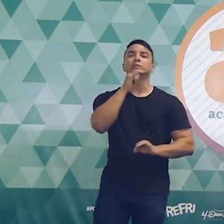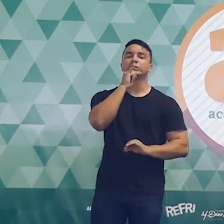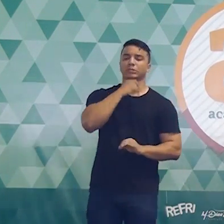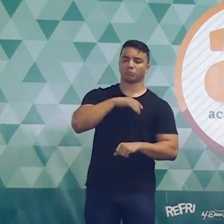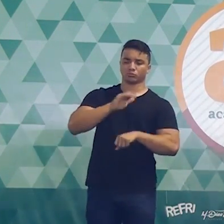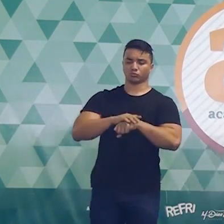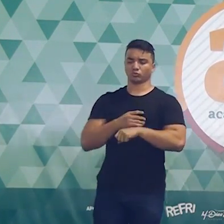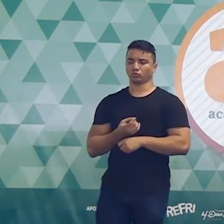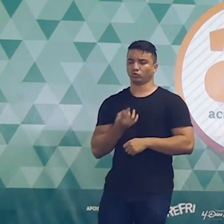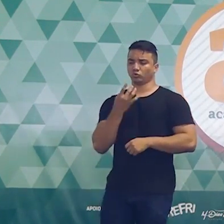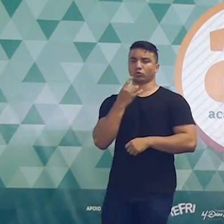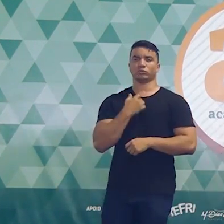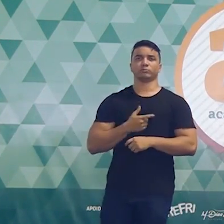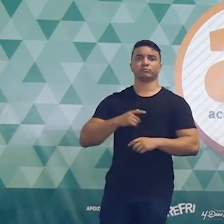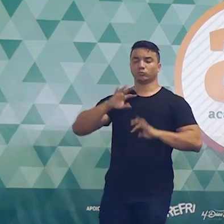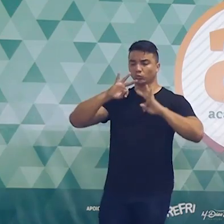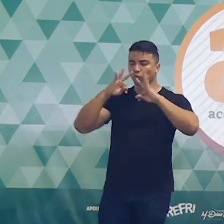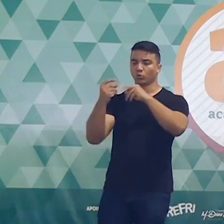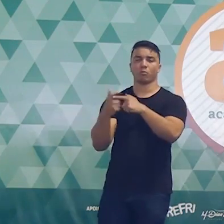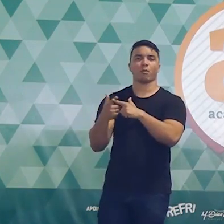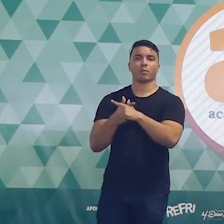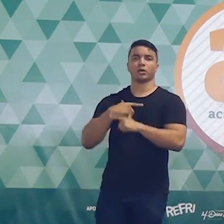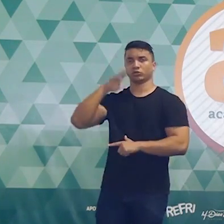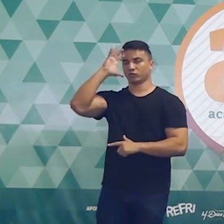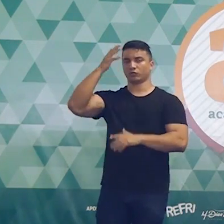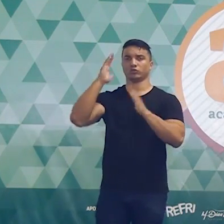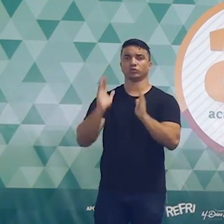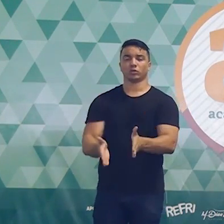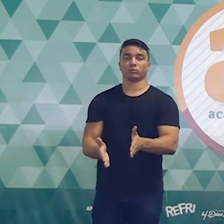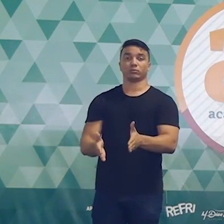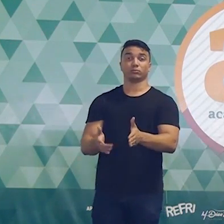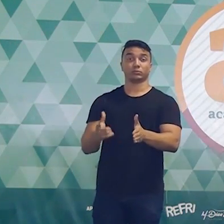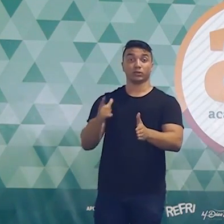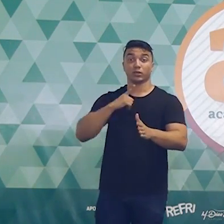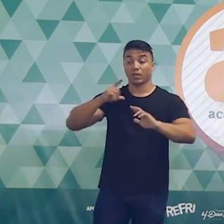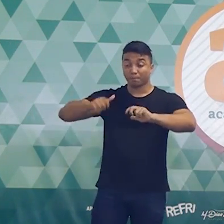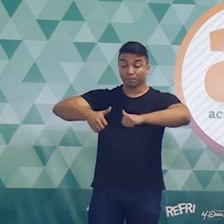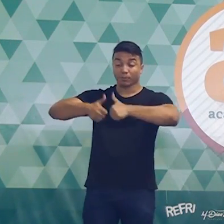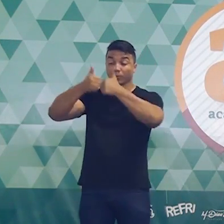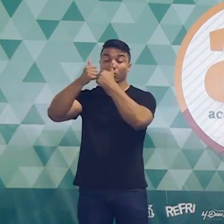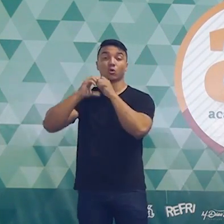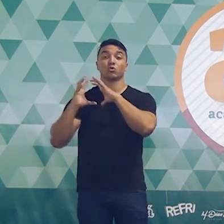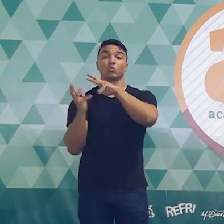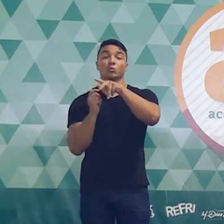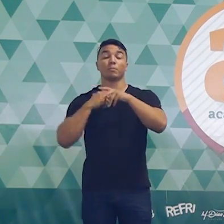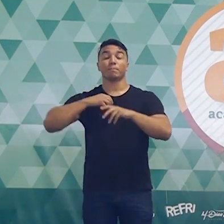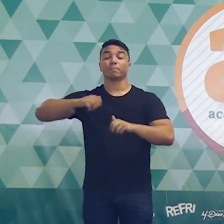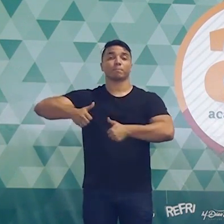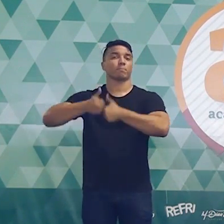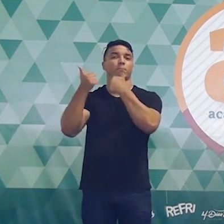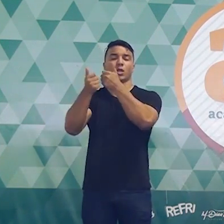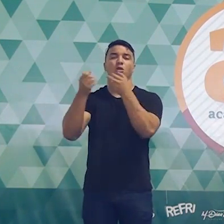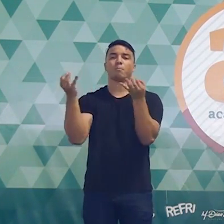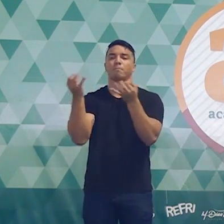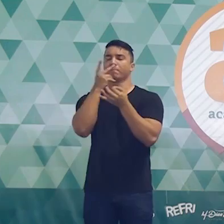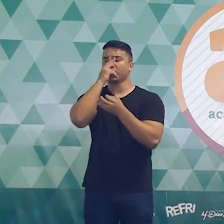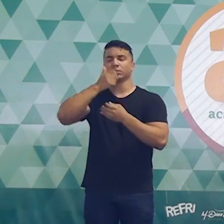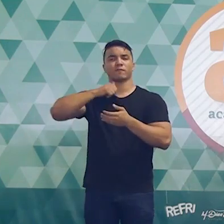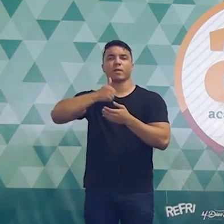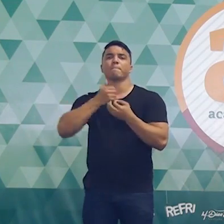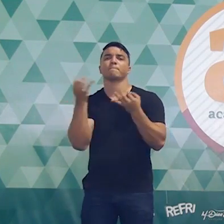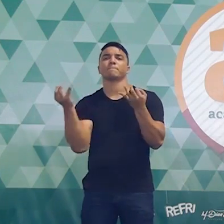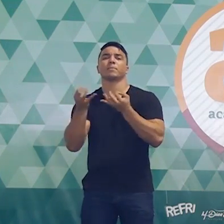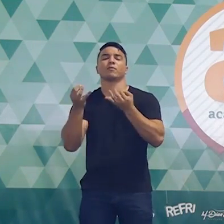consegue resolver todos os problemas de uma comunidade. A melhor gestão do mundo, a gestão mais bem avaliada